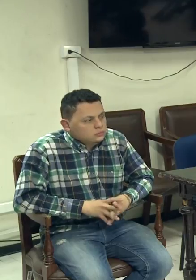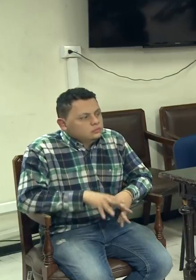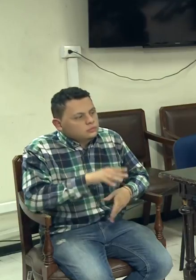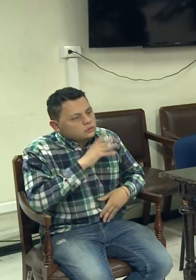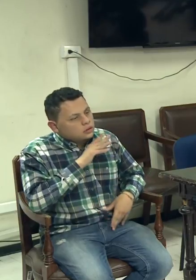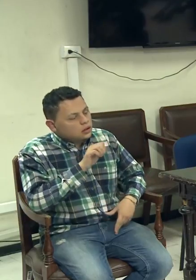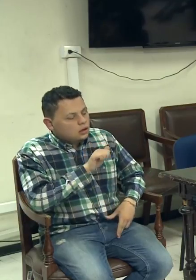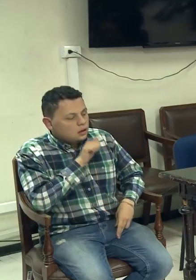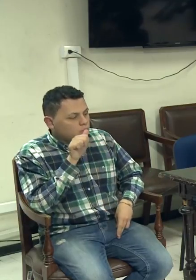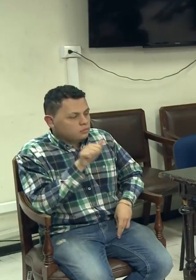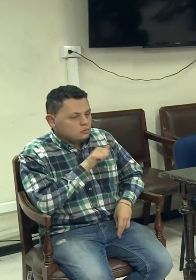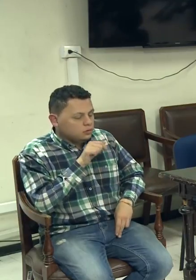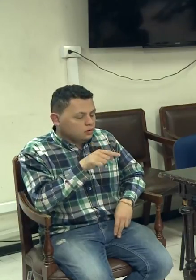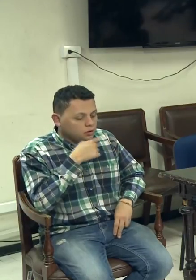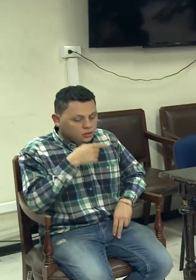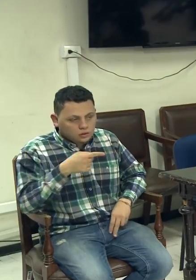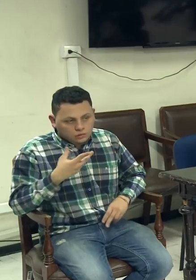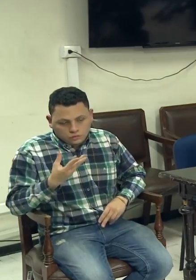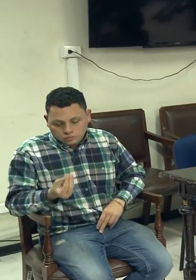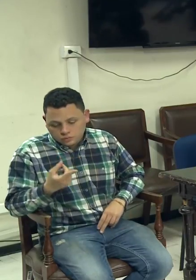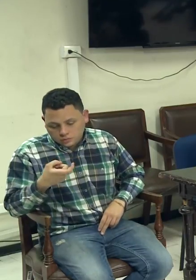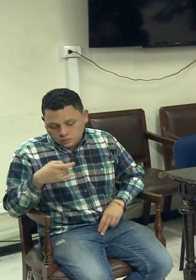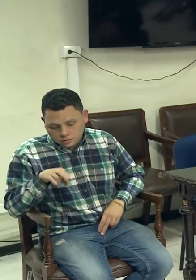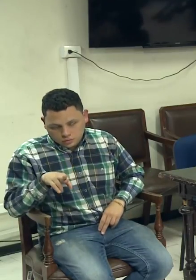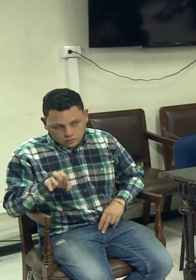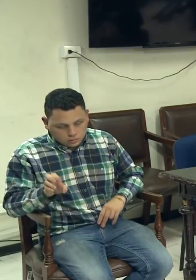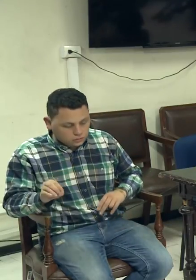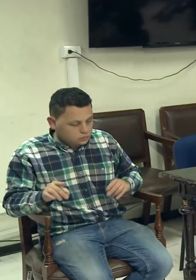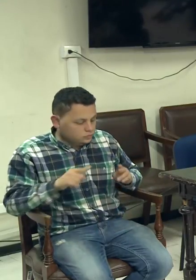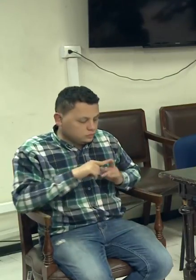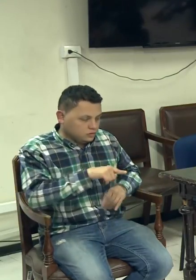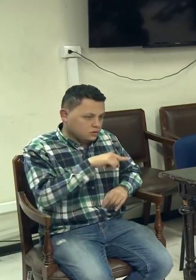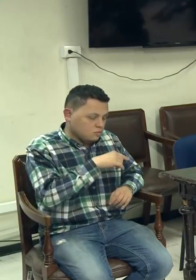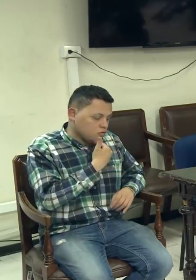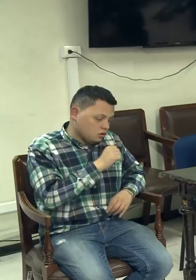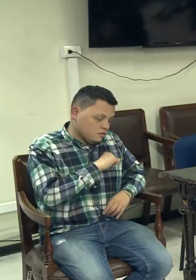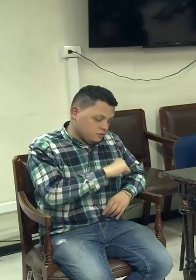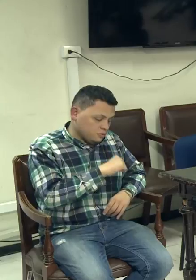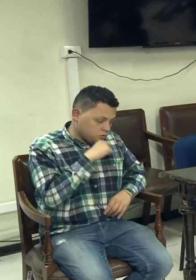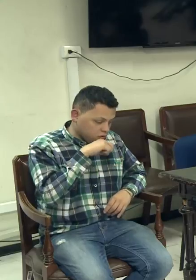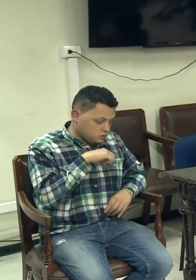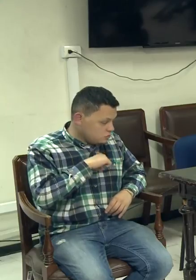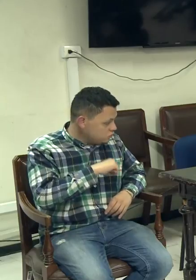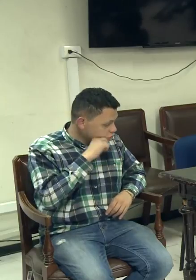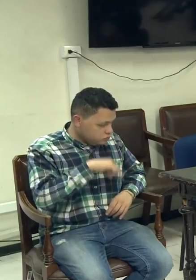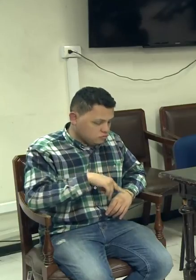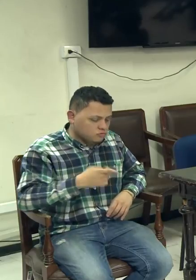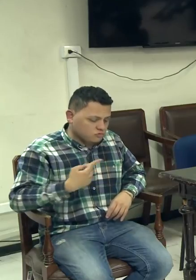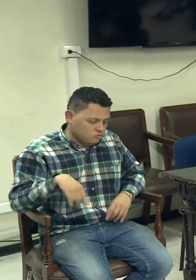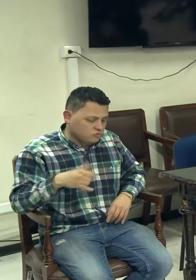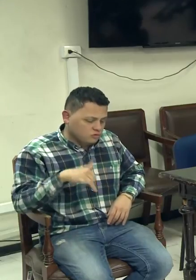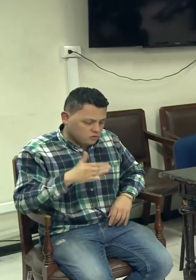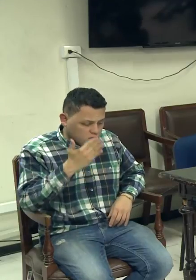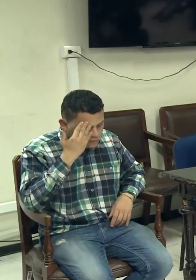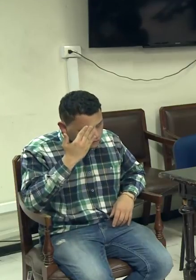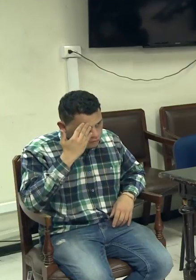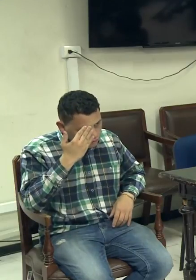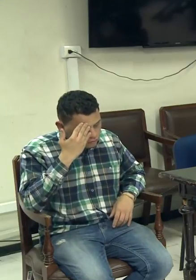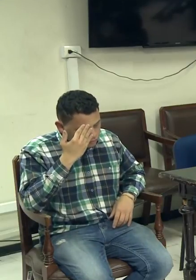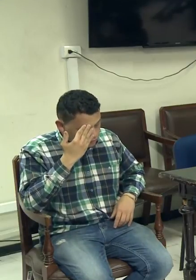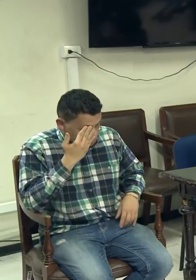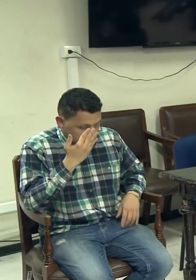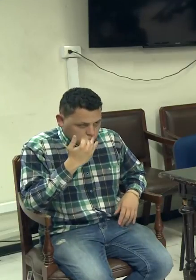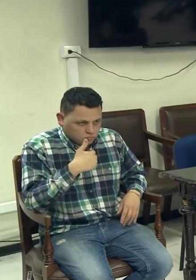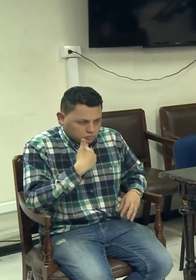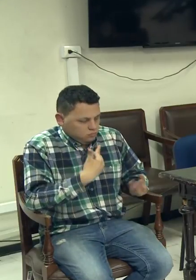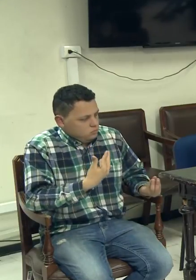Guerrero que le dicen a otra defensora de derechos humanos: sí, pero nosotros siempre lo supimos.